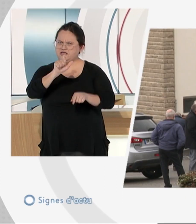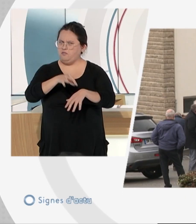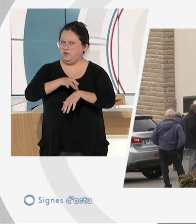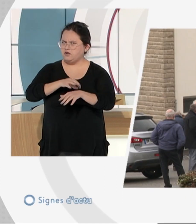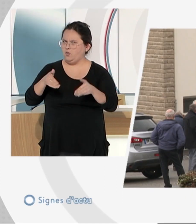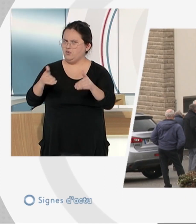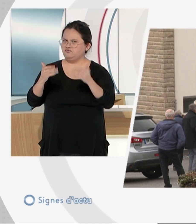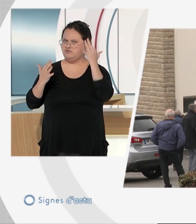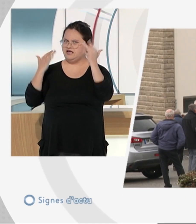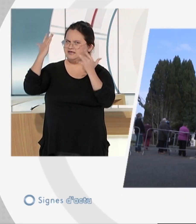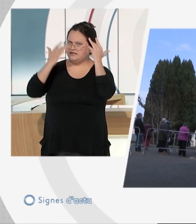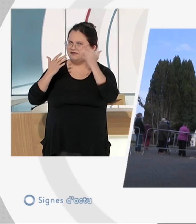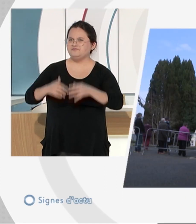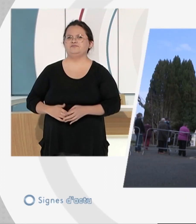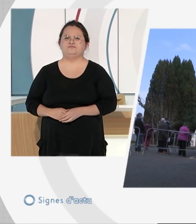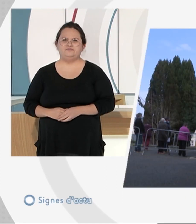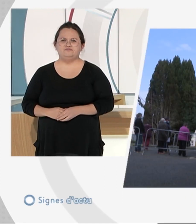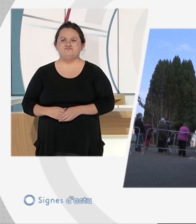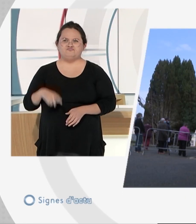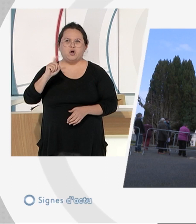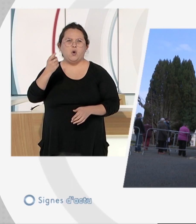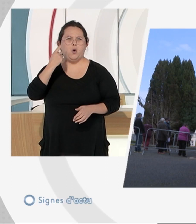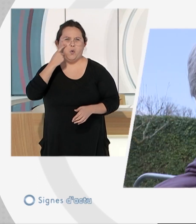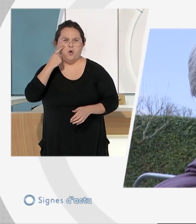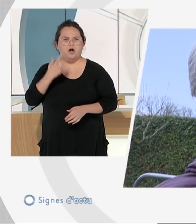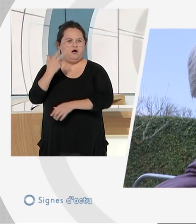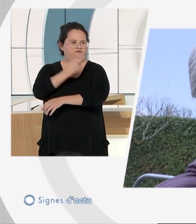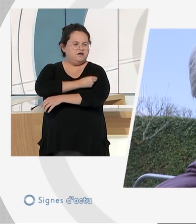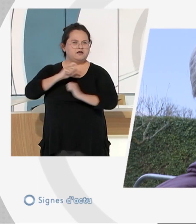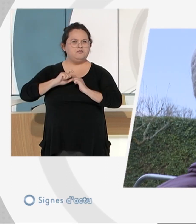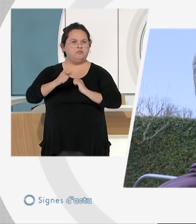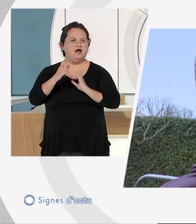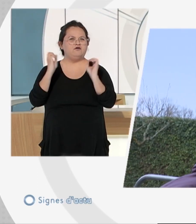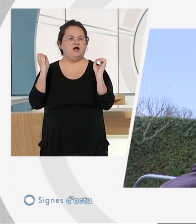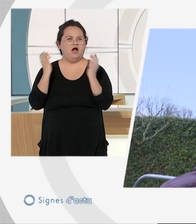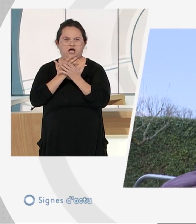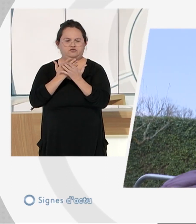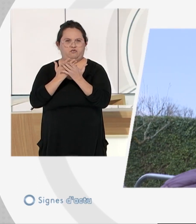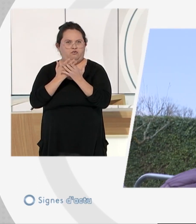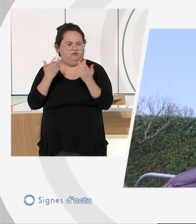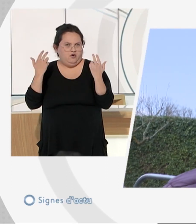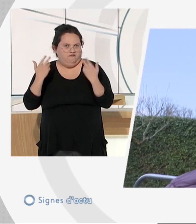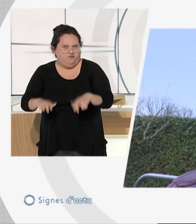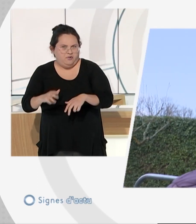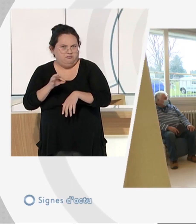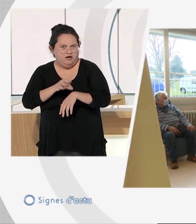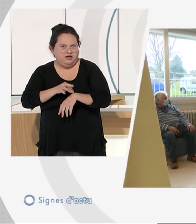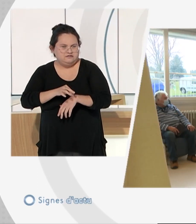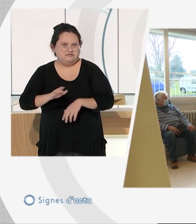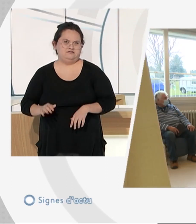complètement rassurés. On avait entendu parler des effets secondaires et puis je tiens pas spécialement à être malade, vous comprenez?